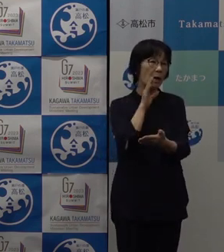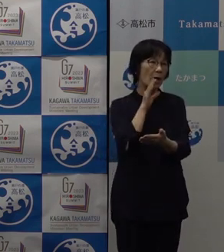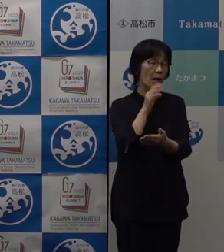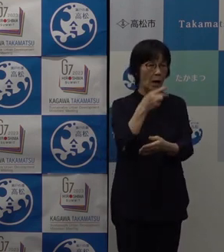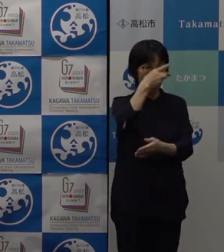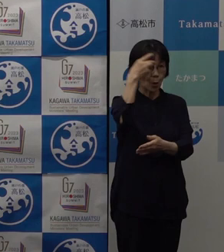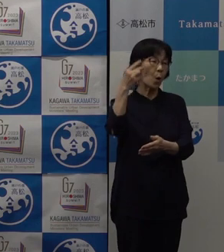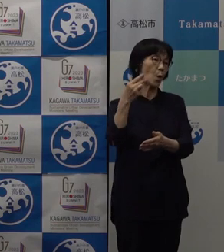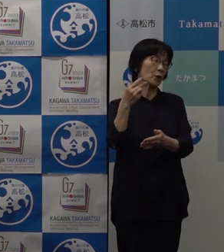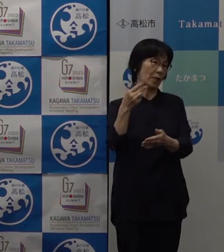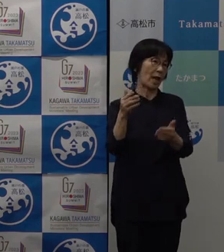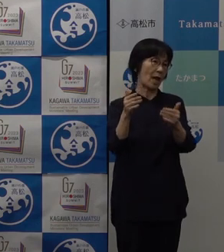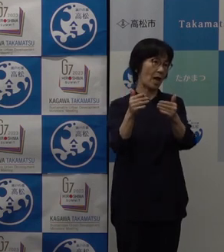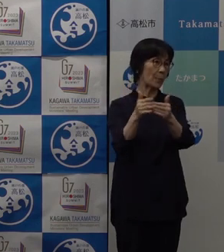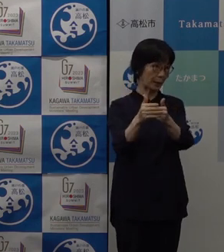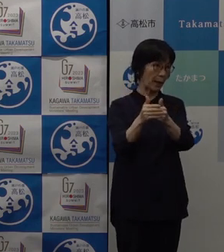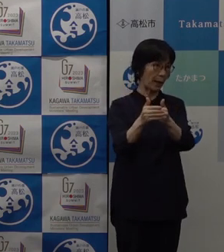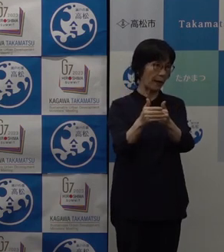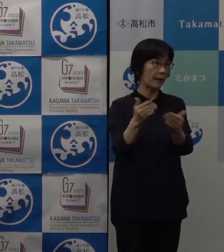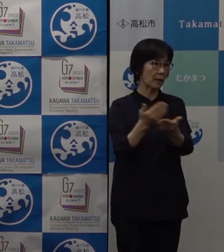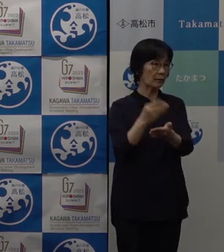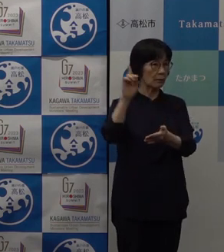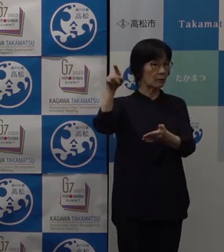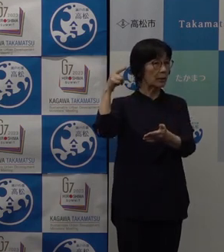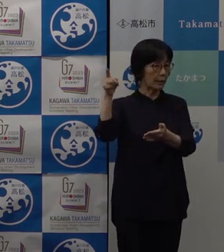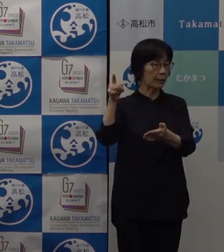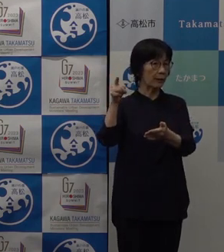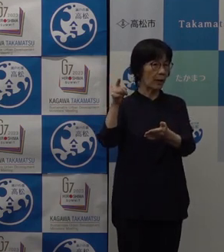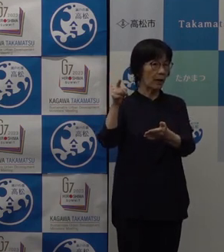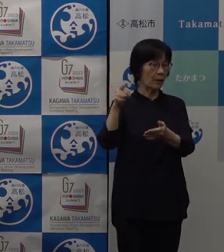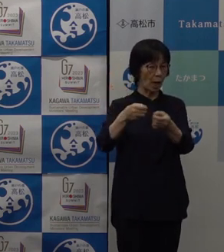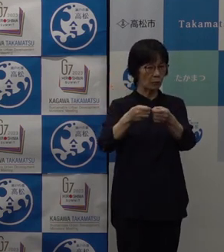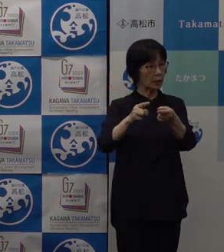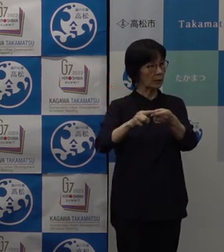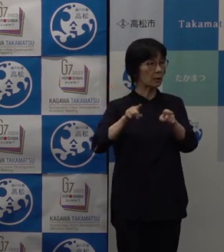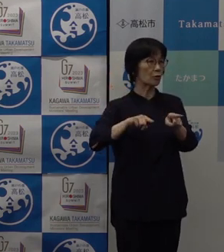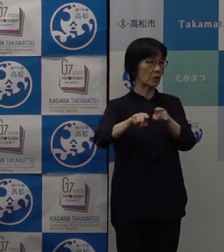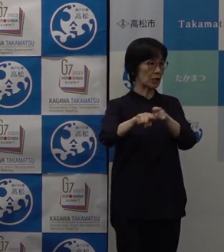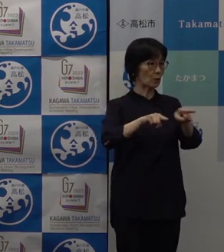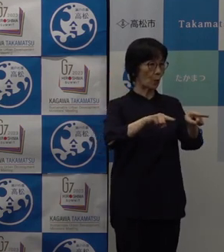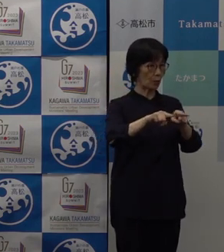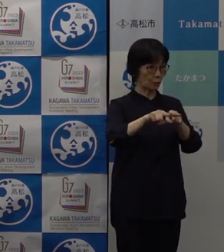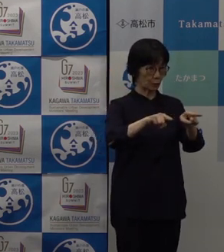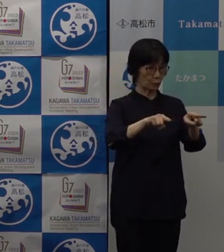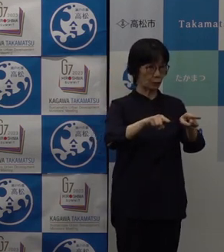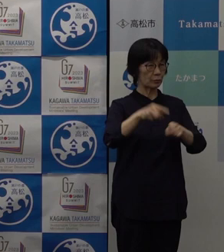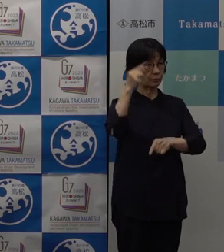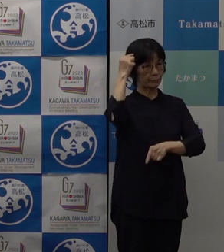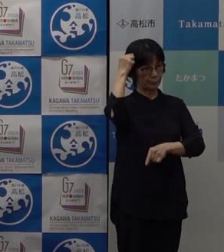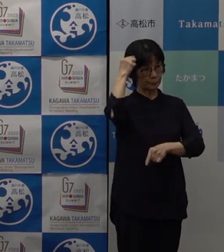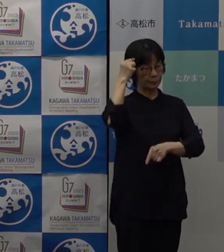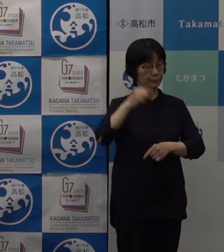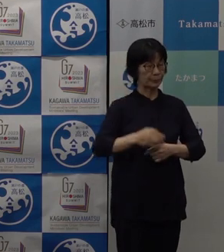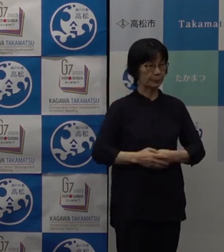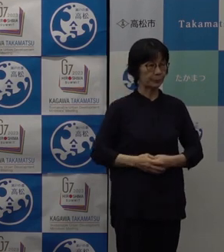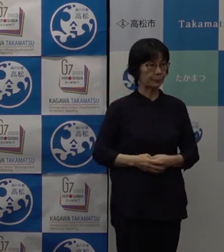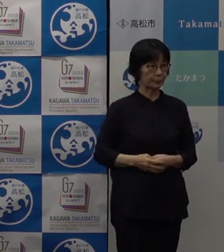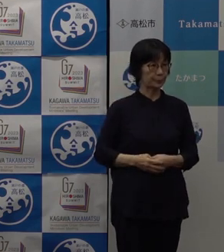況になるかなと、まあ、それは県の方がある程度主導してやっていただけたおかげかなというふうにも思っております